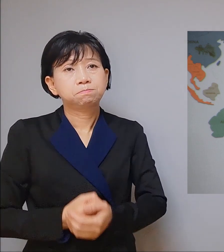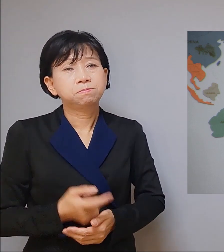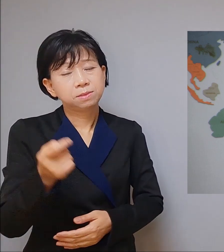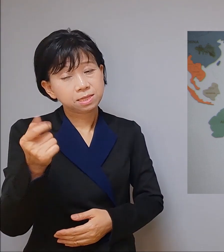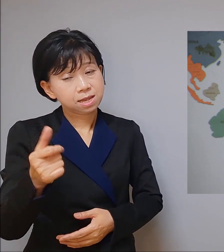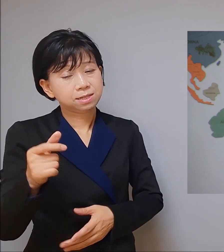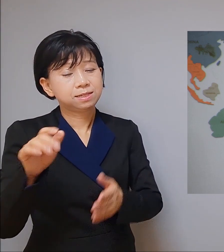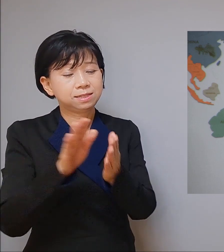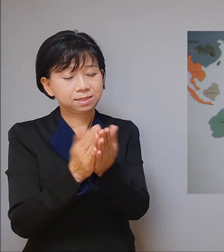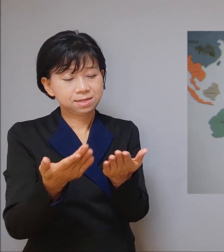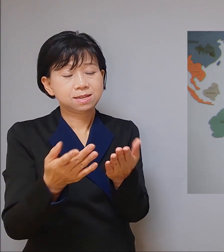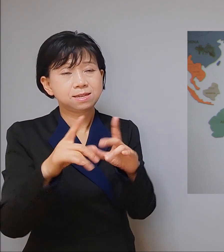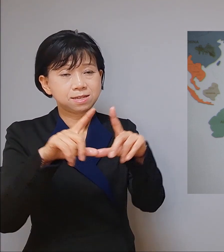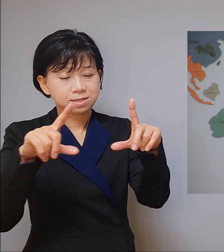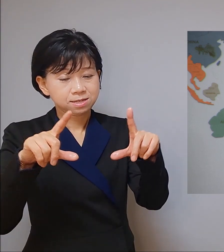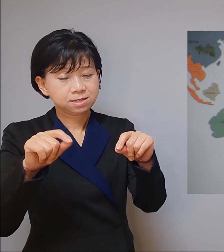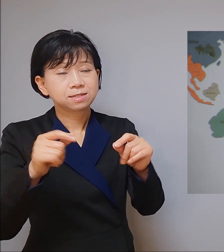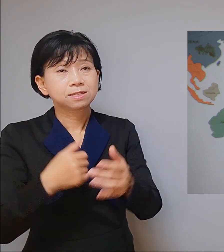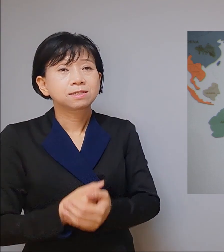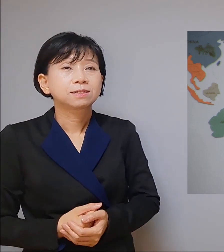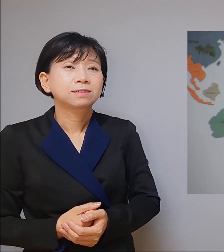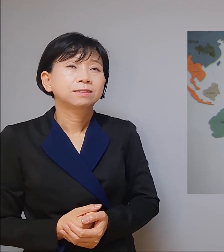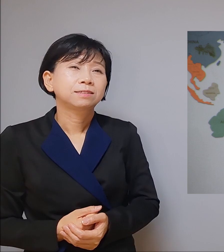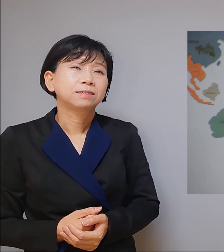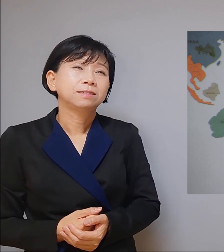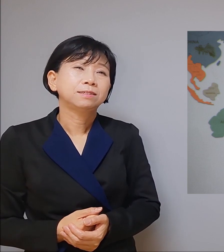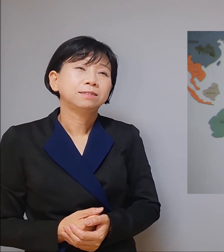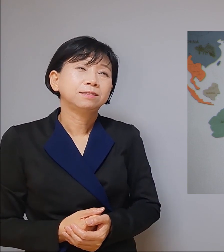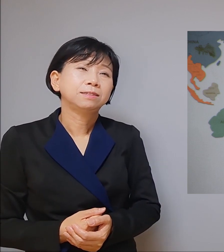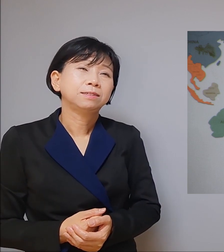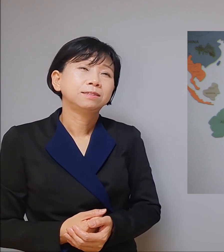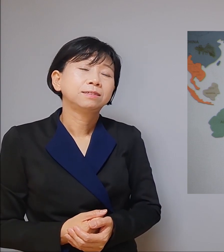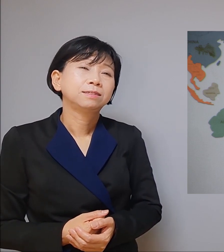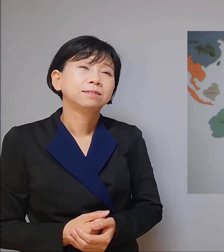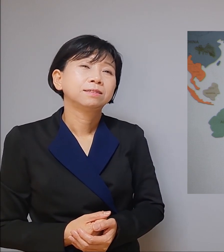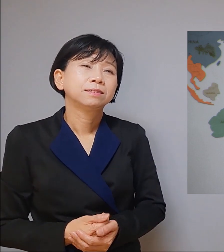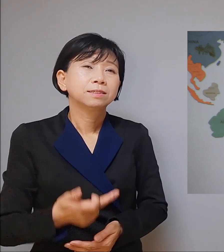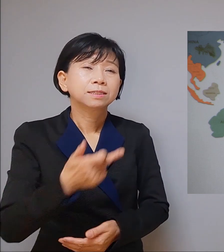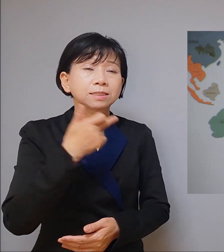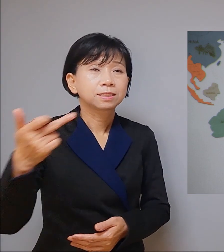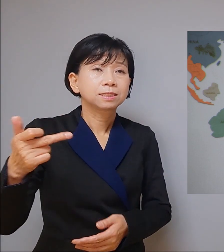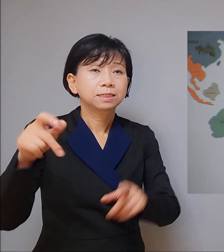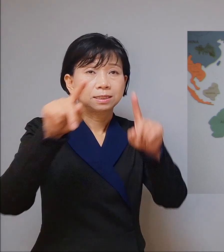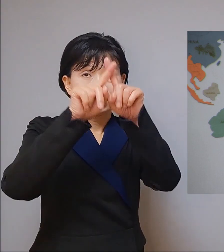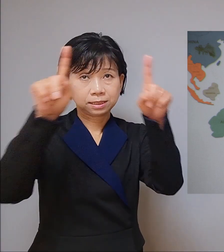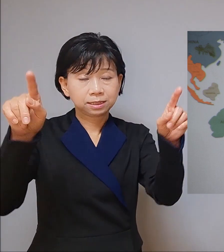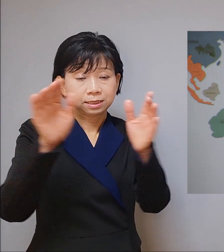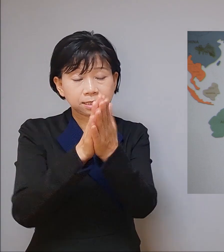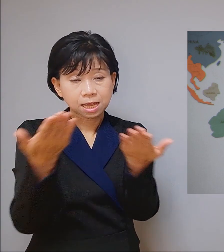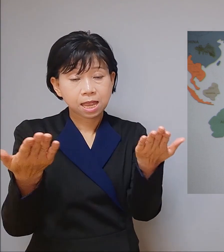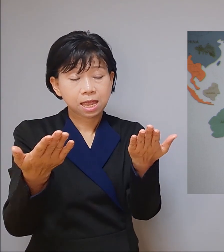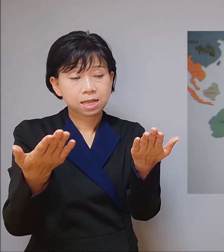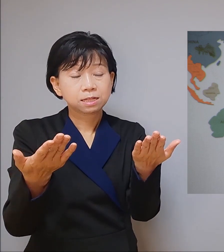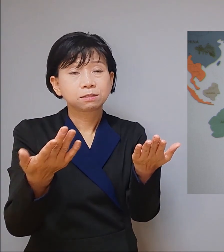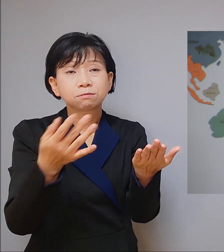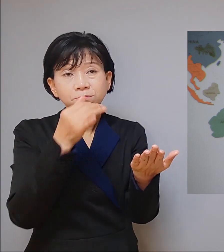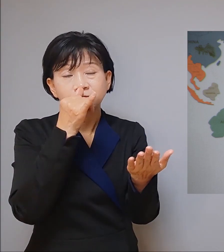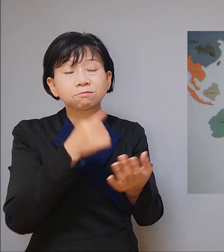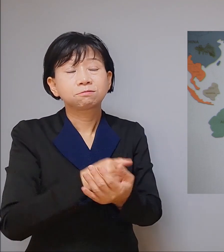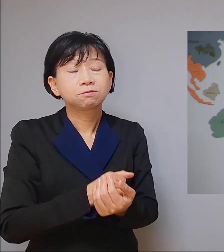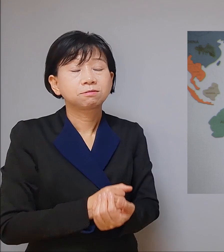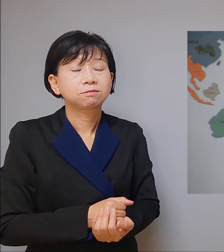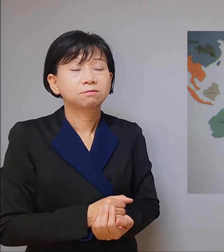조그만한 책자입니다. 또 이것보다 큰 책자도 이렇게 있습니다. 제목은 똑같습니다. 내 마음 그리스도의 집.